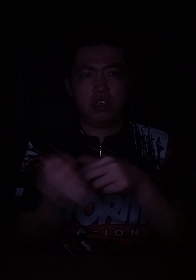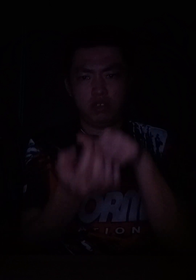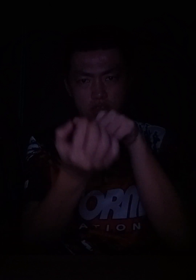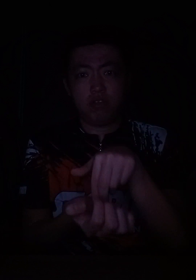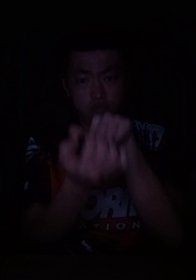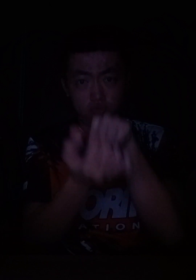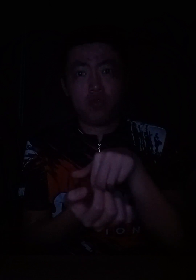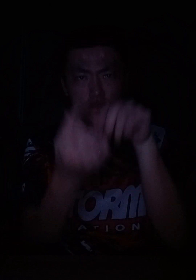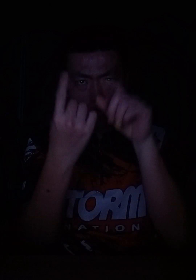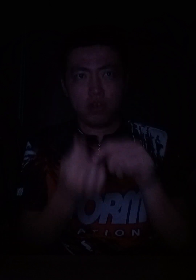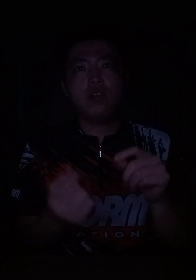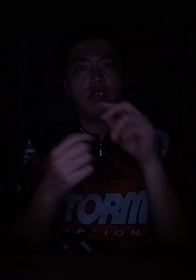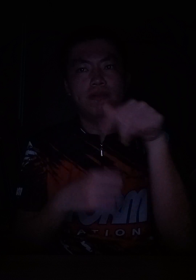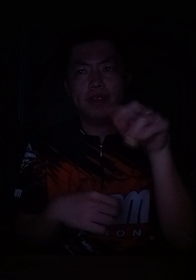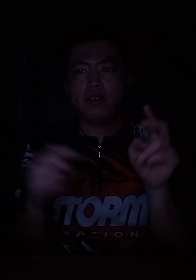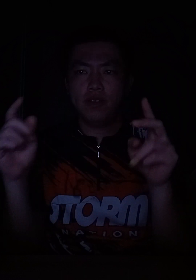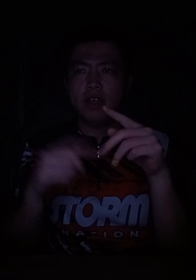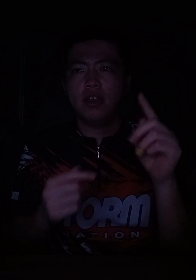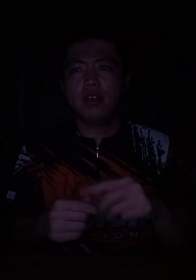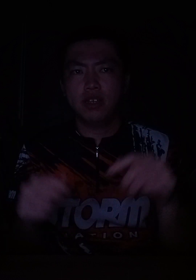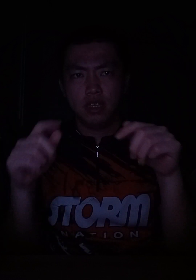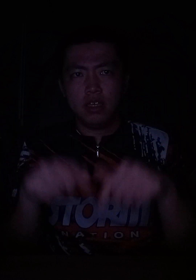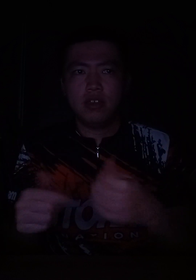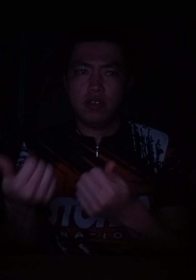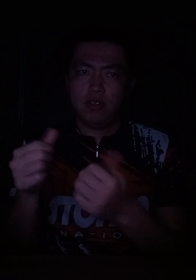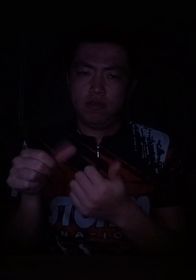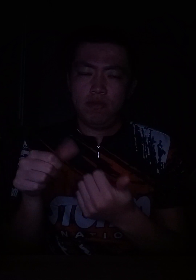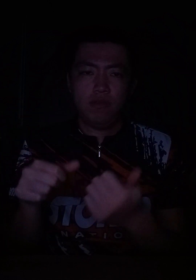엘리베이터를 혼자 수리하던 20대 근로자가 추락해 숨지는 사고가